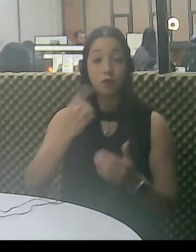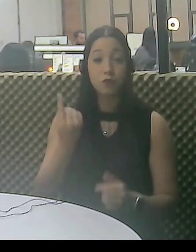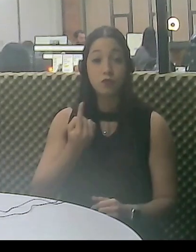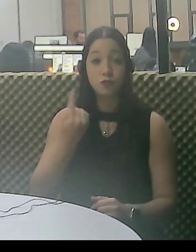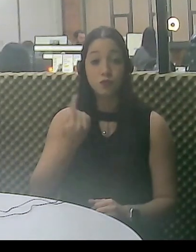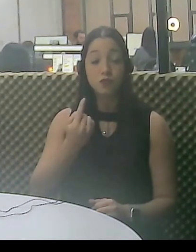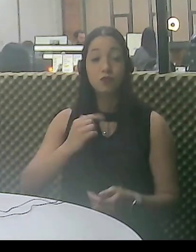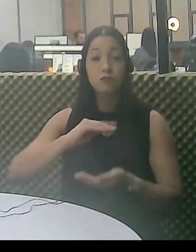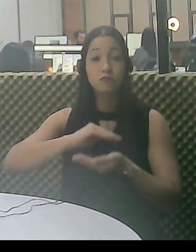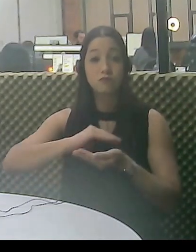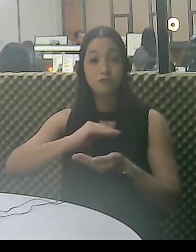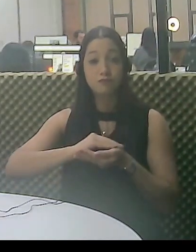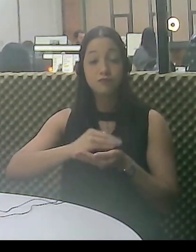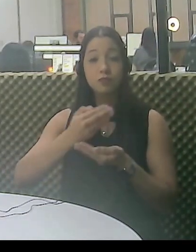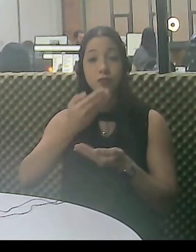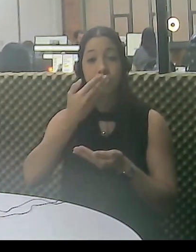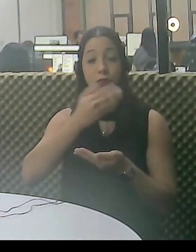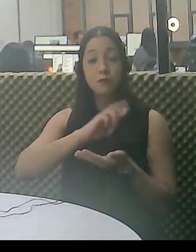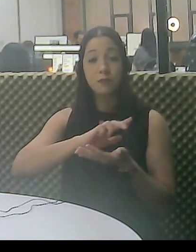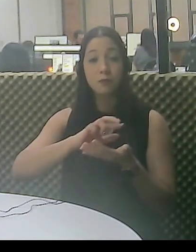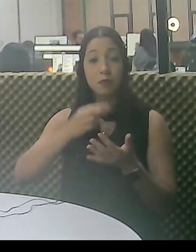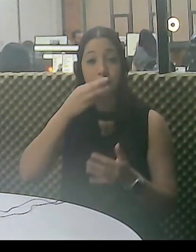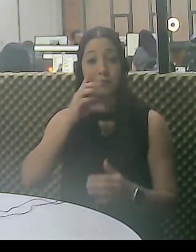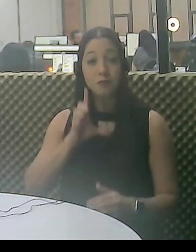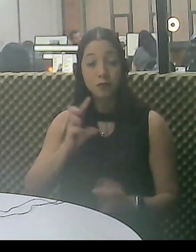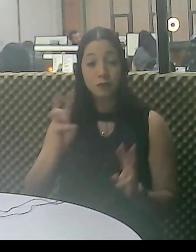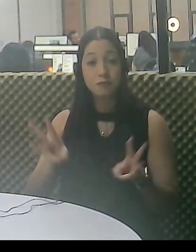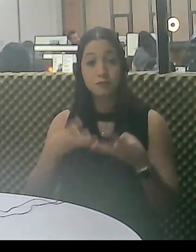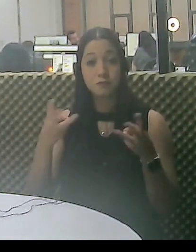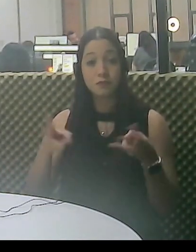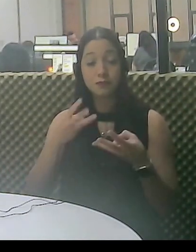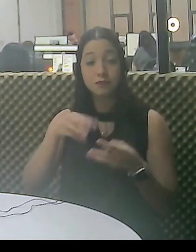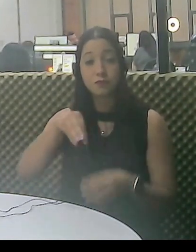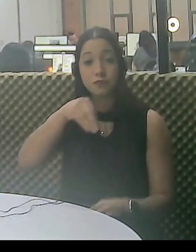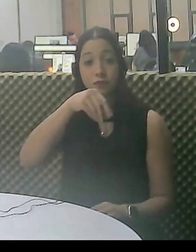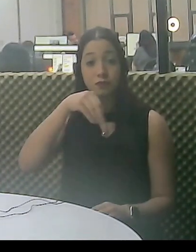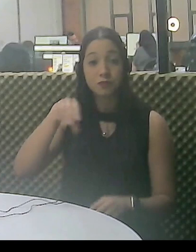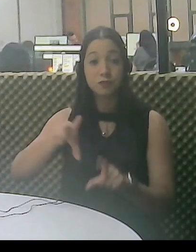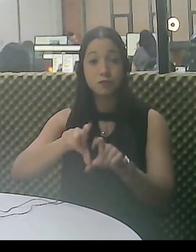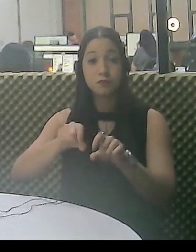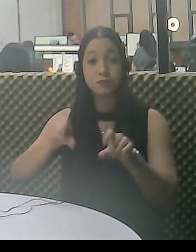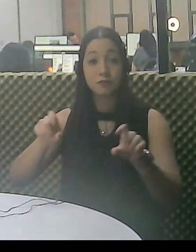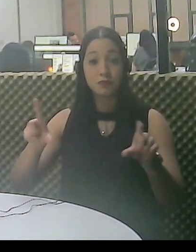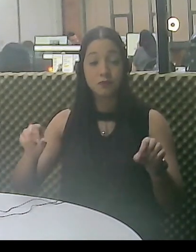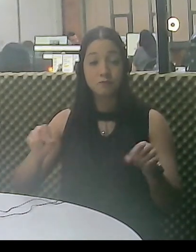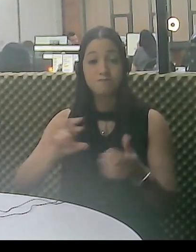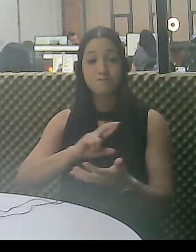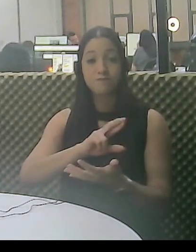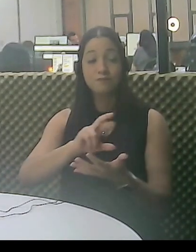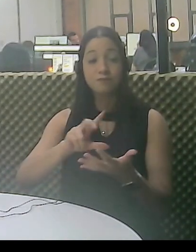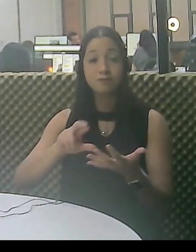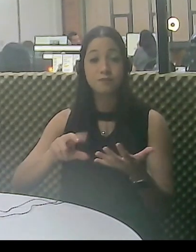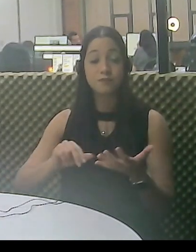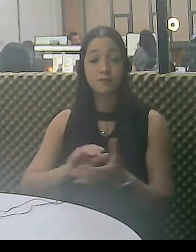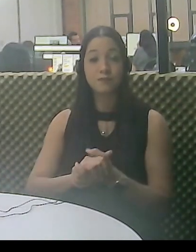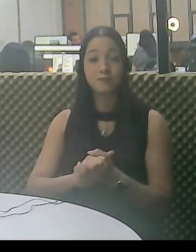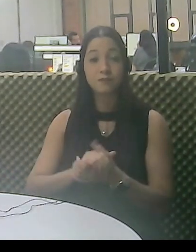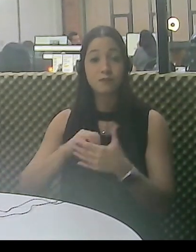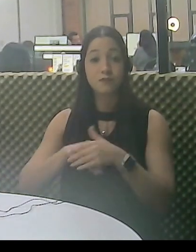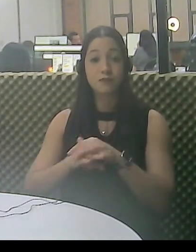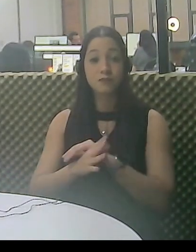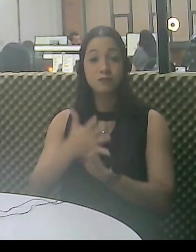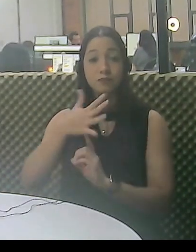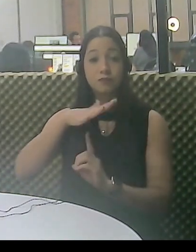cana, pamonhas, quitandas, mel, hortifrutis, temperos, linguiça caipira e muito mais. A tradicional